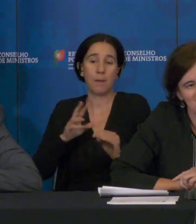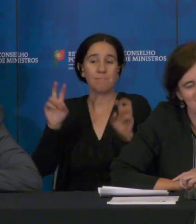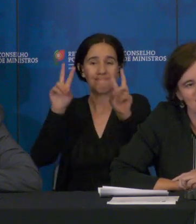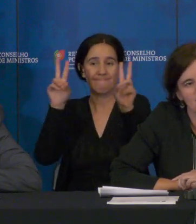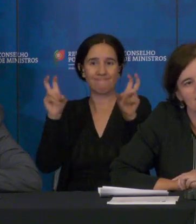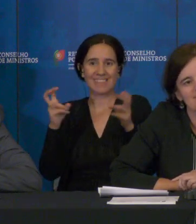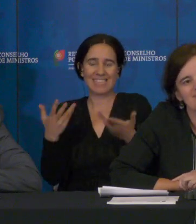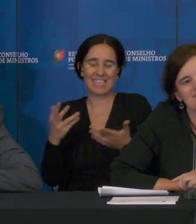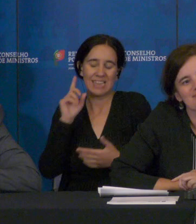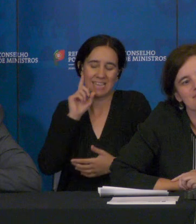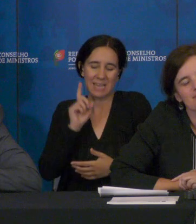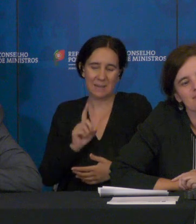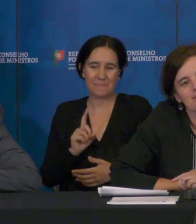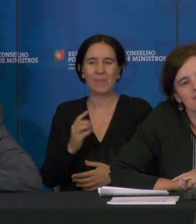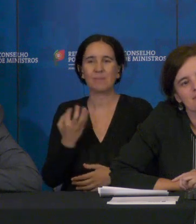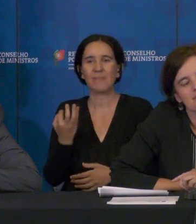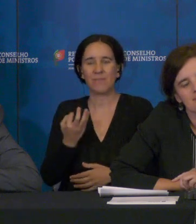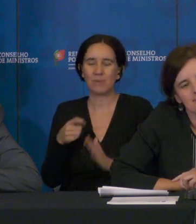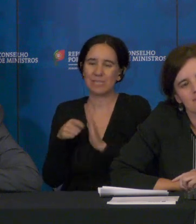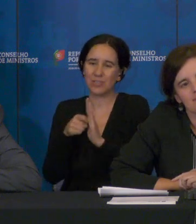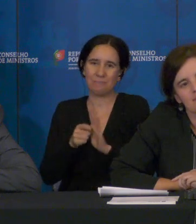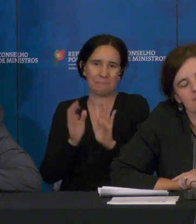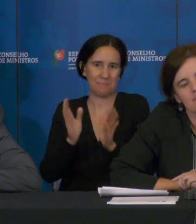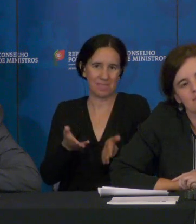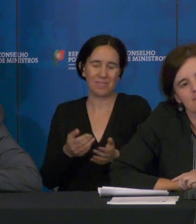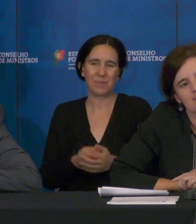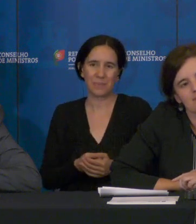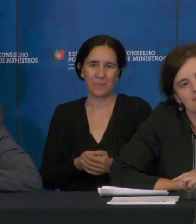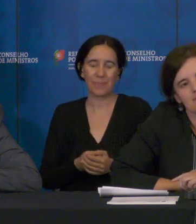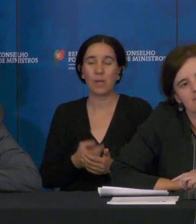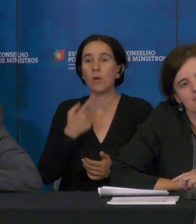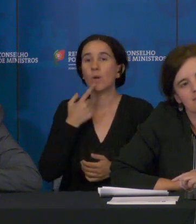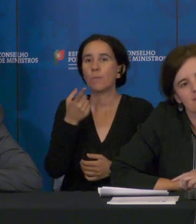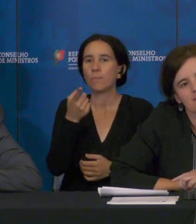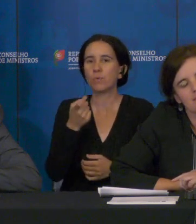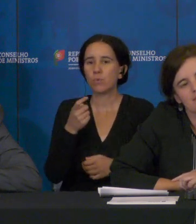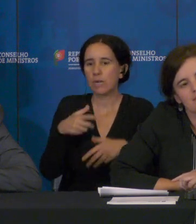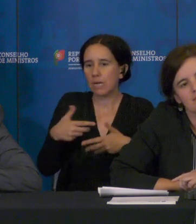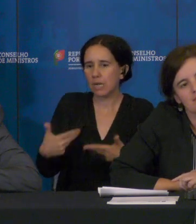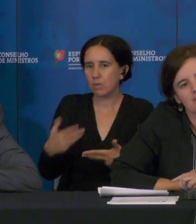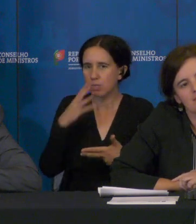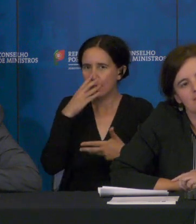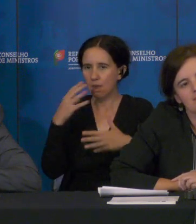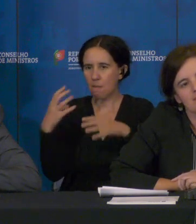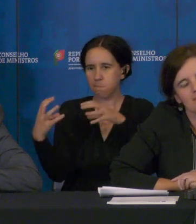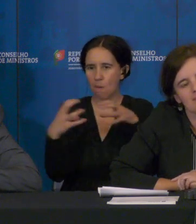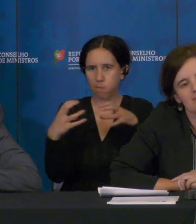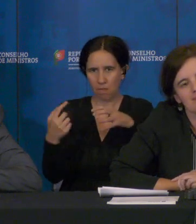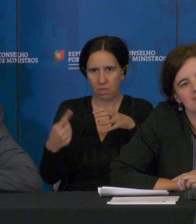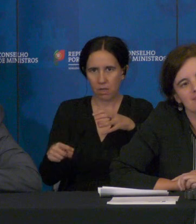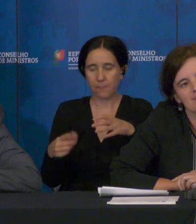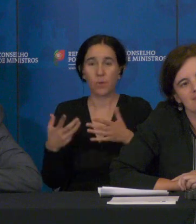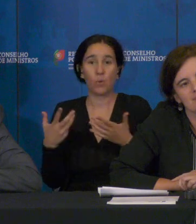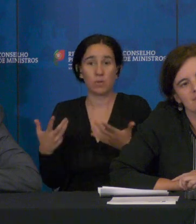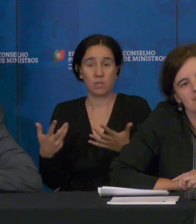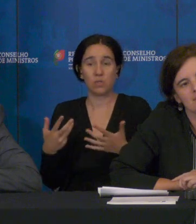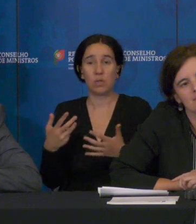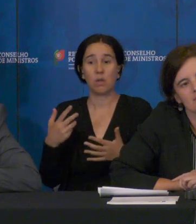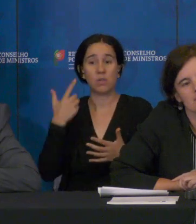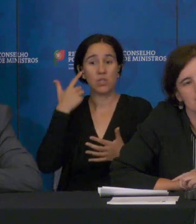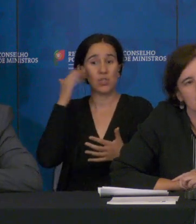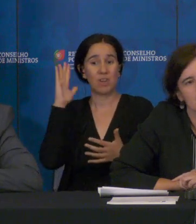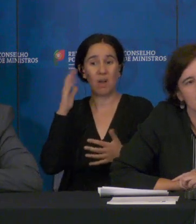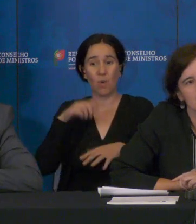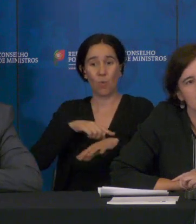mesa neste dia e, portanto, terei que insistir. Pergunto-lhe se há neste momento um braço de ferro, ou seja, ao fim de mais